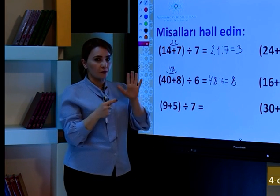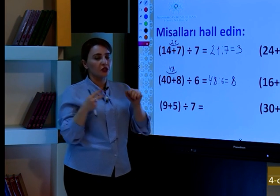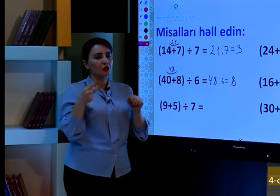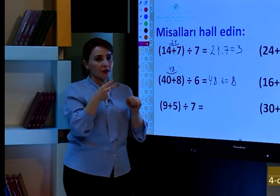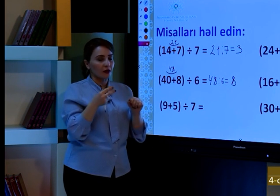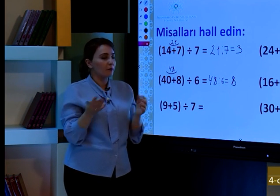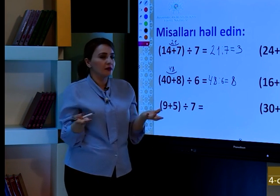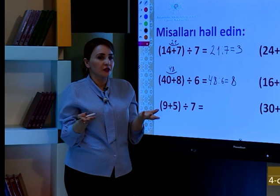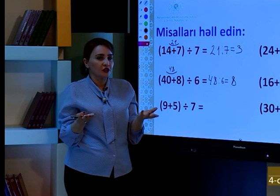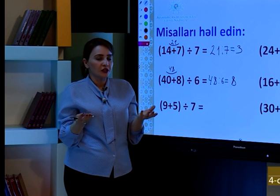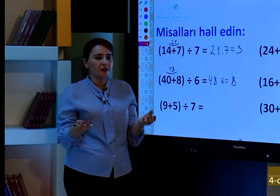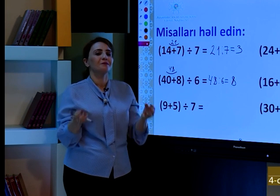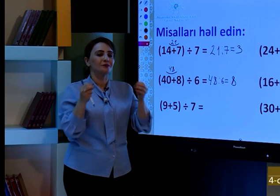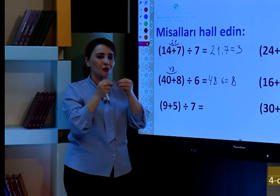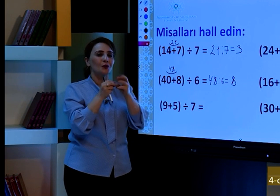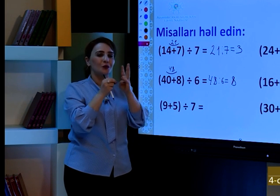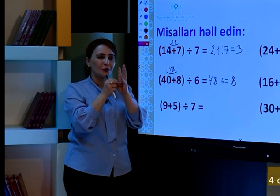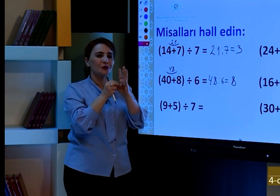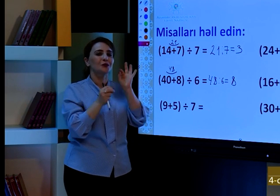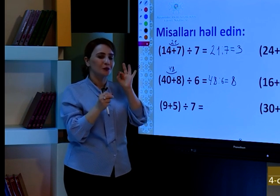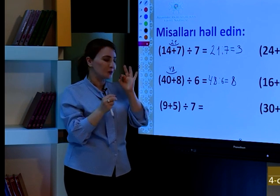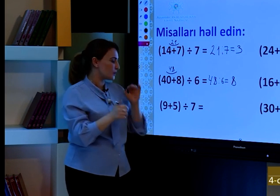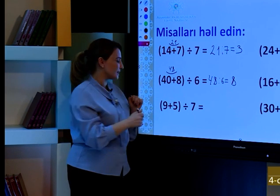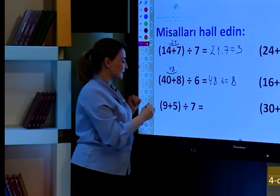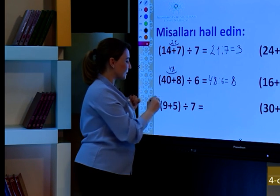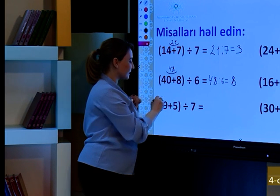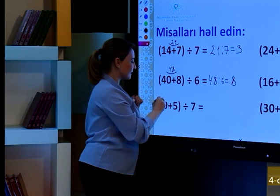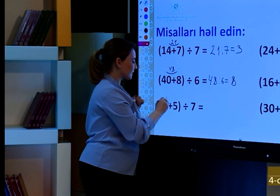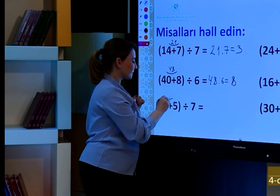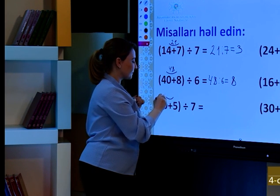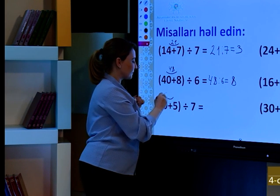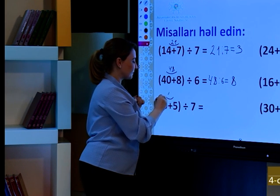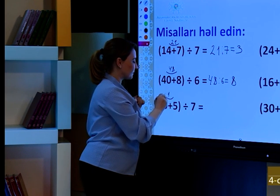5 bərabərdir neçə? 14. Düzdür, əziz balalar.